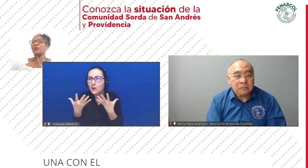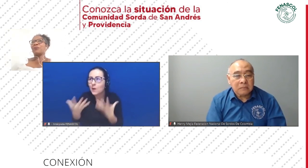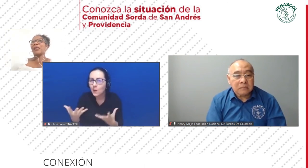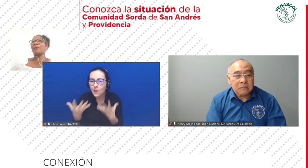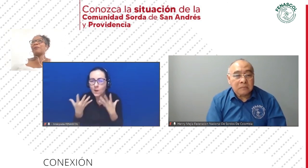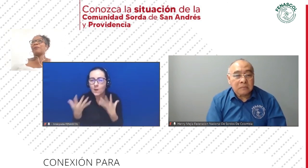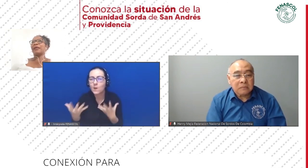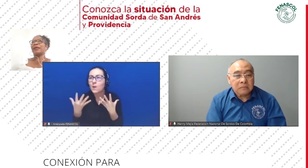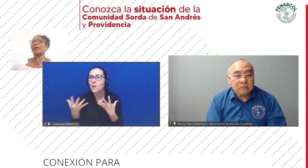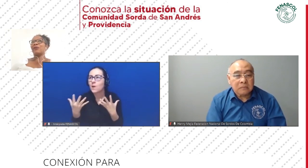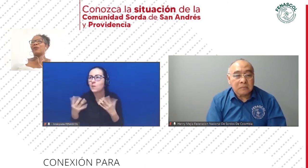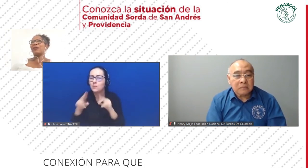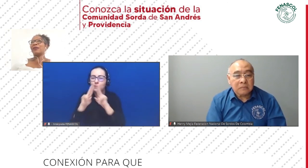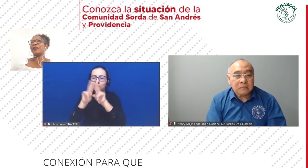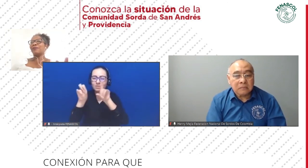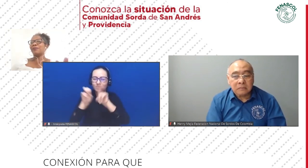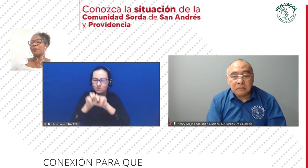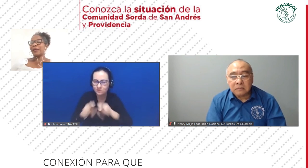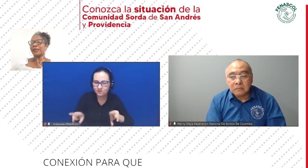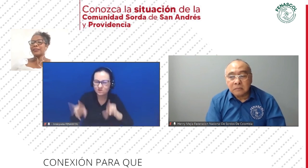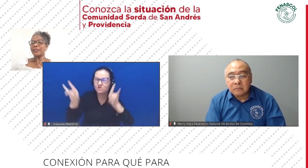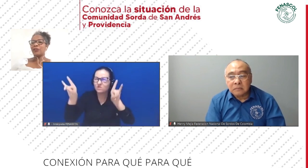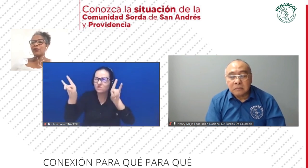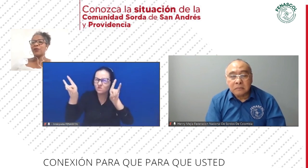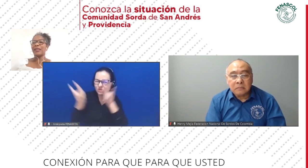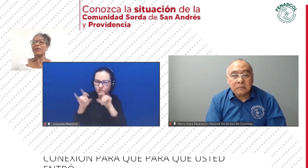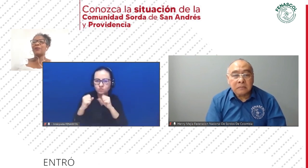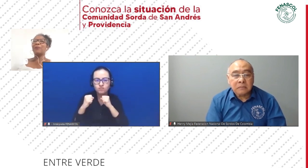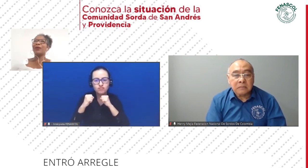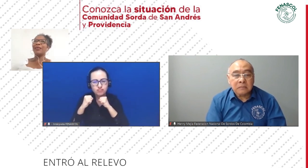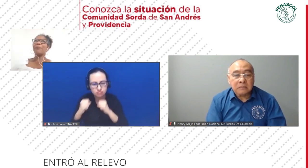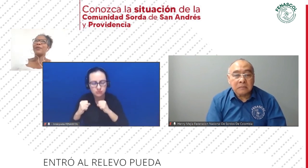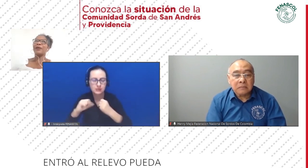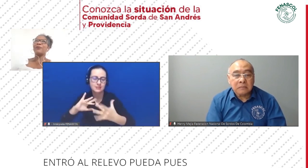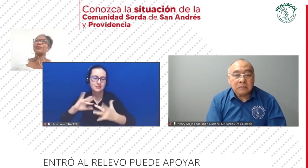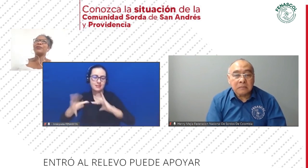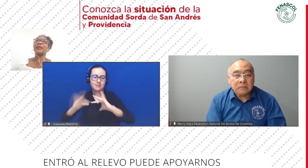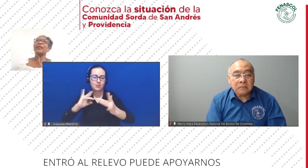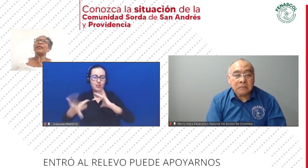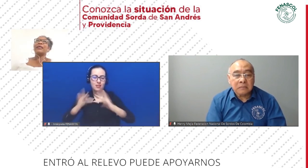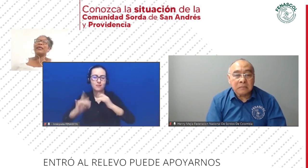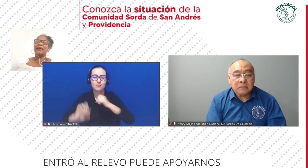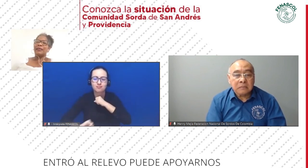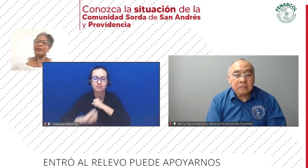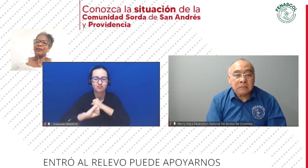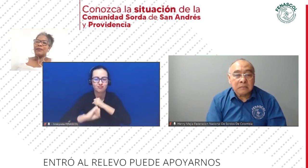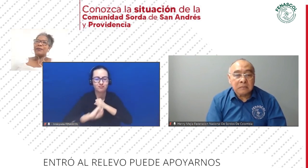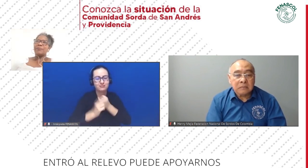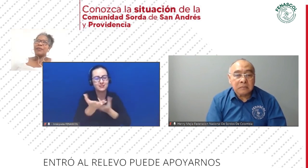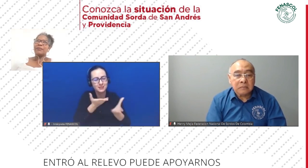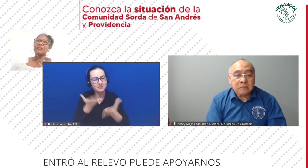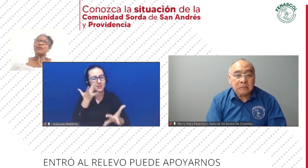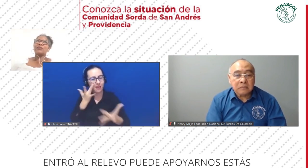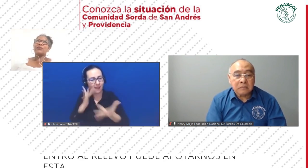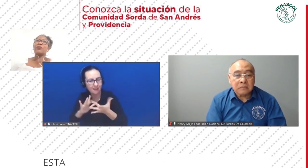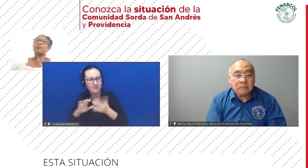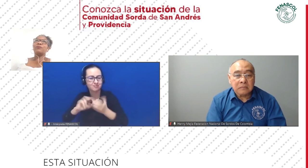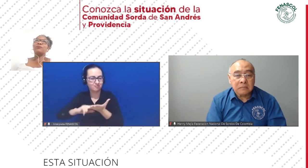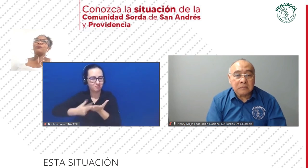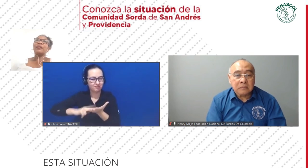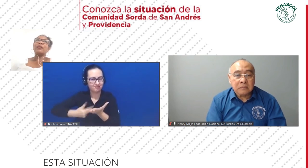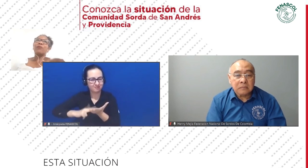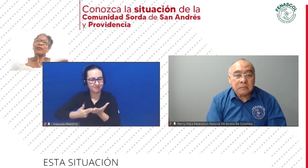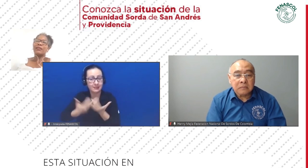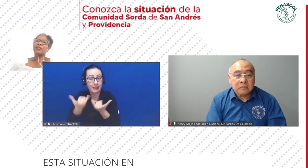conexión para qué para que el centro del relevo pueda apoyarnos esta situación